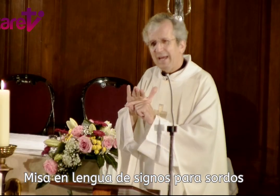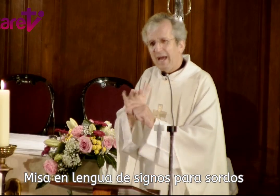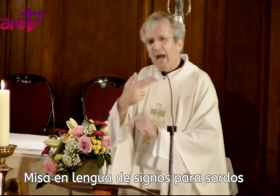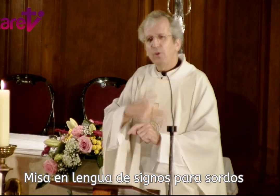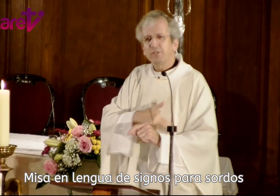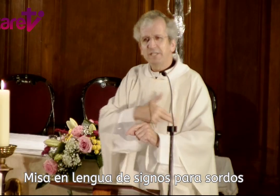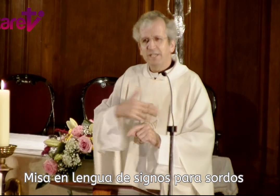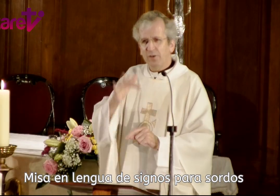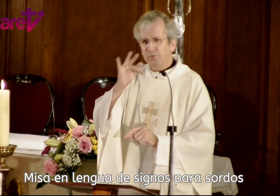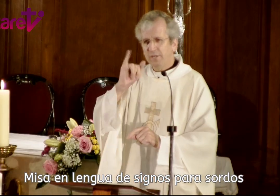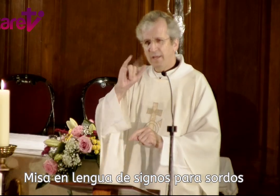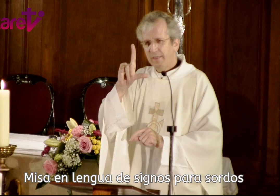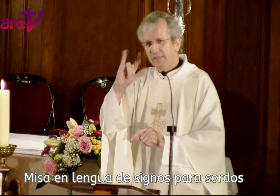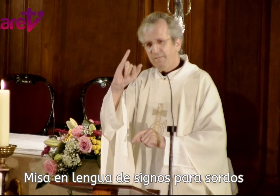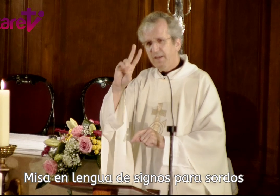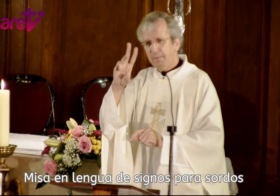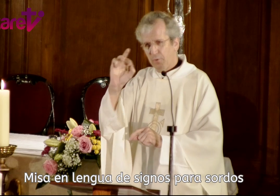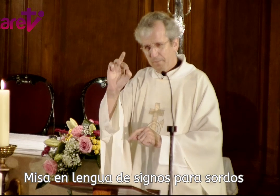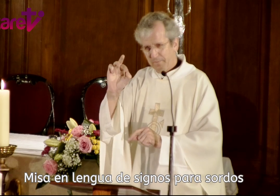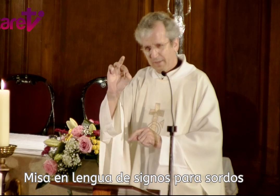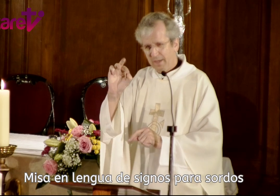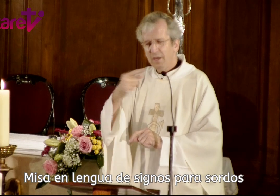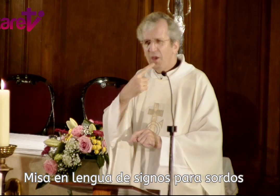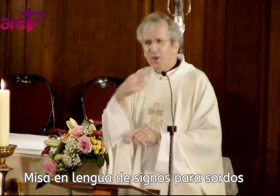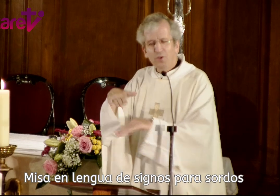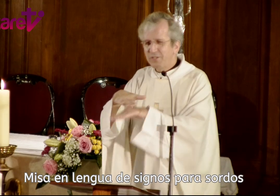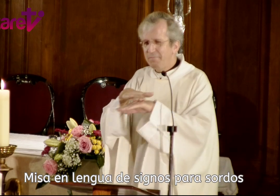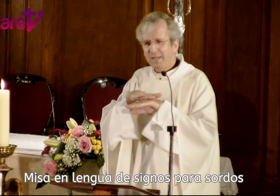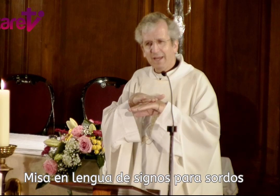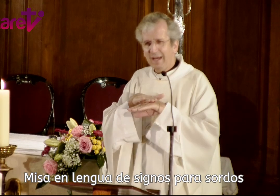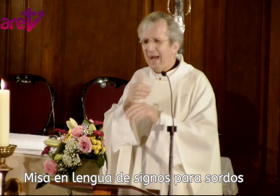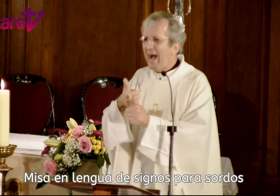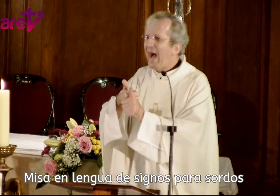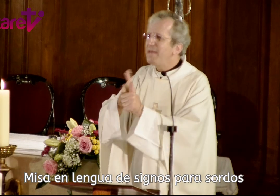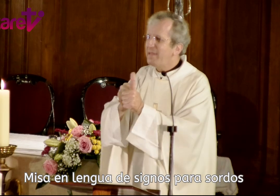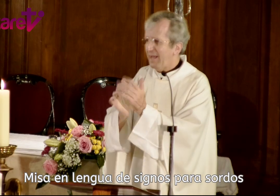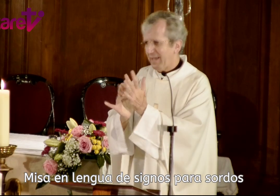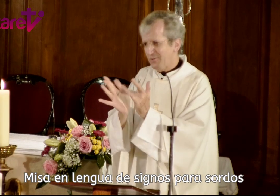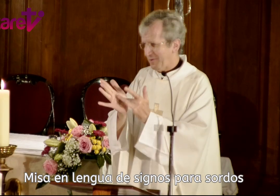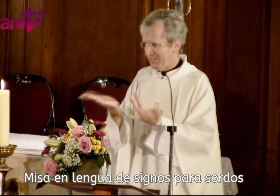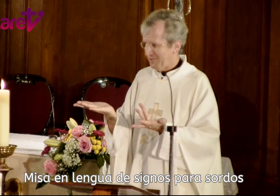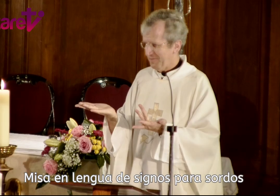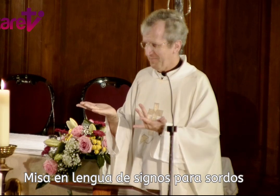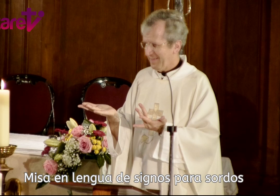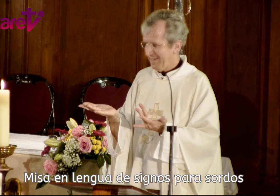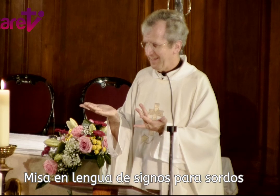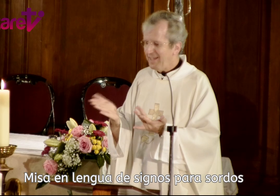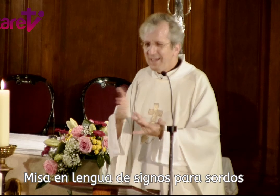a los cristianos de Filipo, nos invita a imitar a Jesucristo.